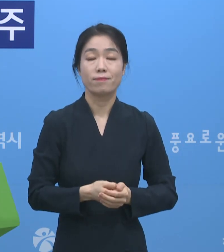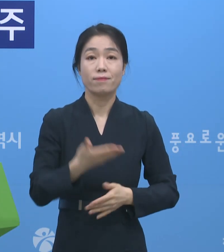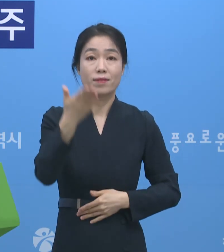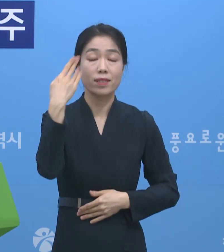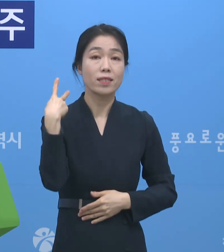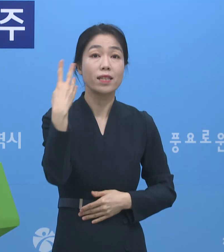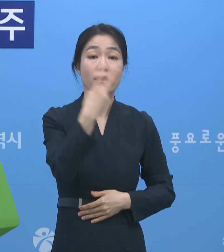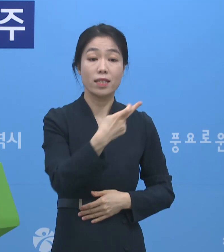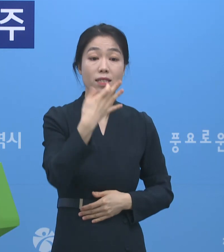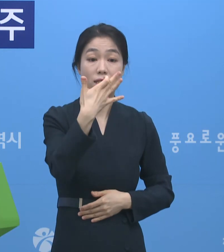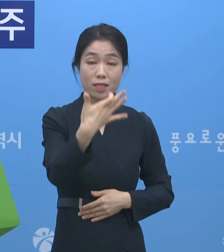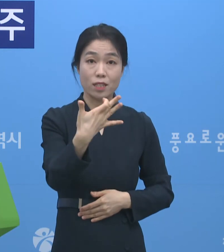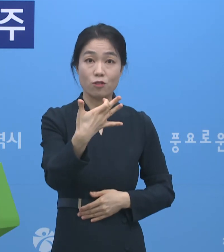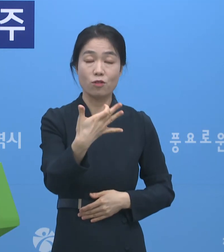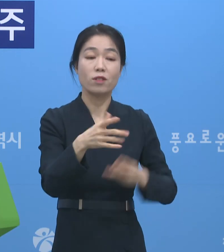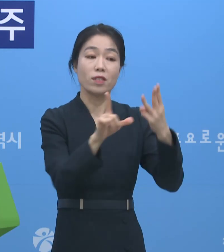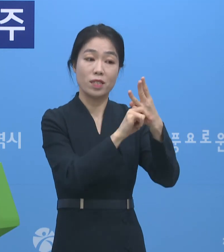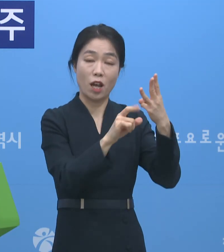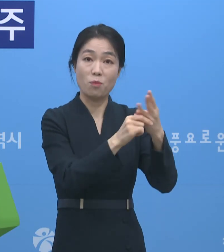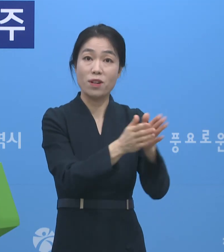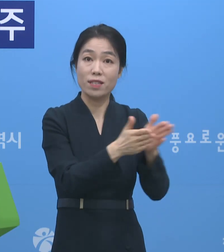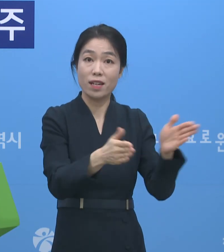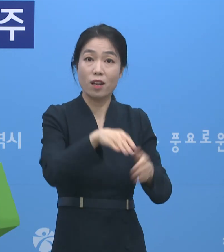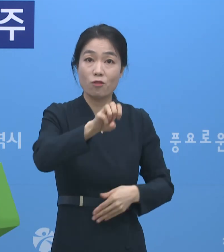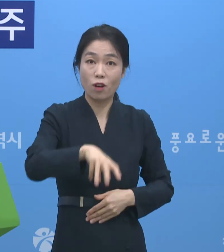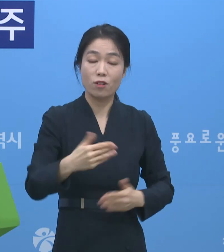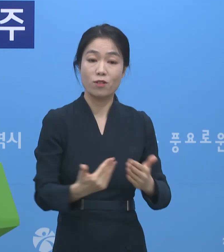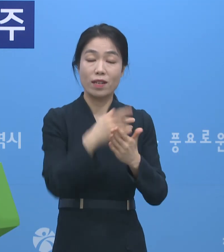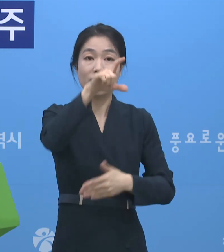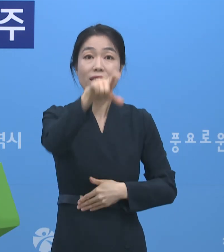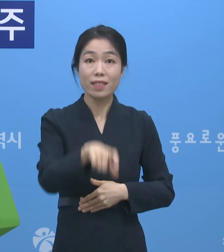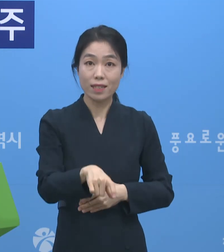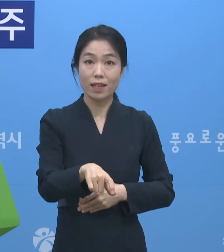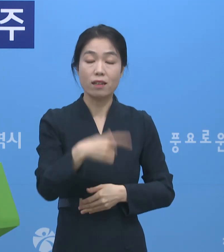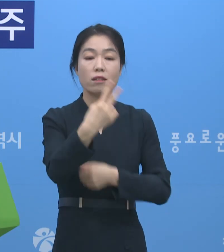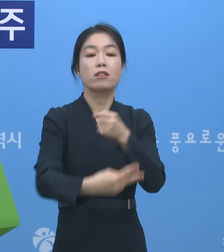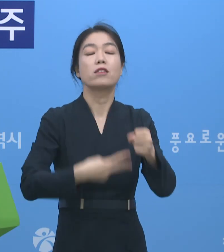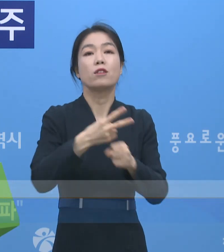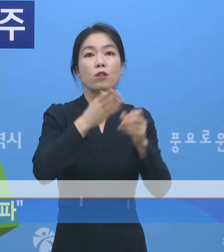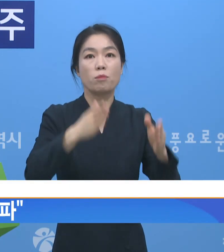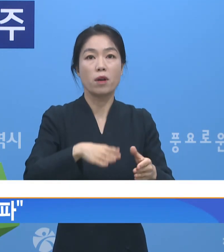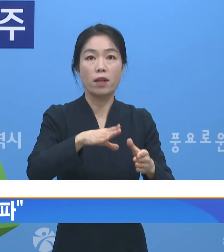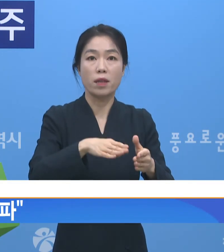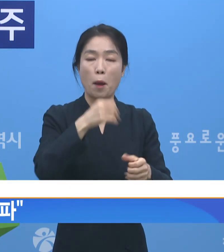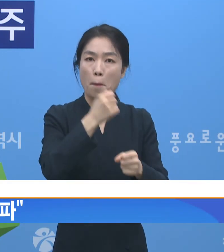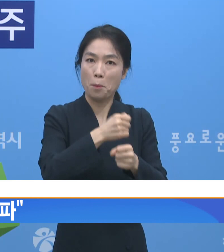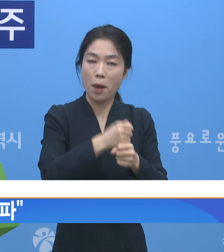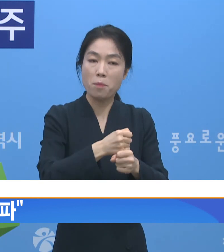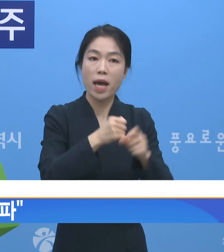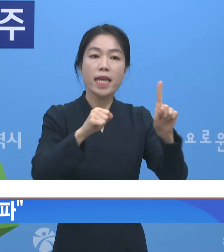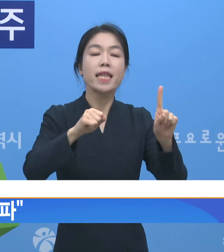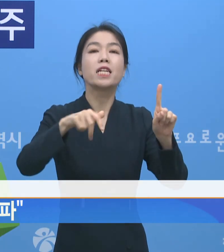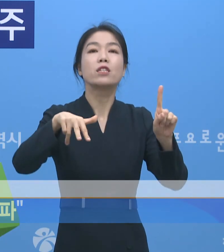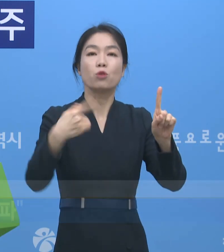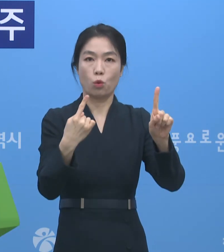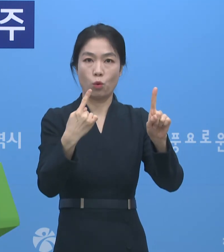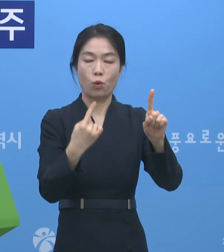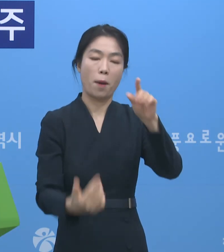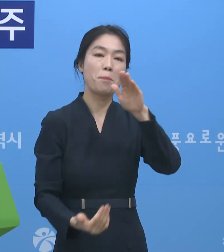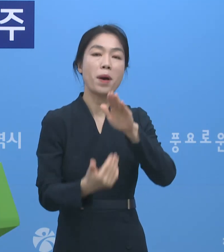지난 2019년 3월 출시된 광주 상생카드가 2년 만에 발행액 1조 원을